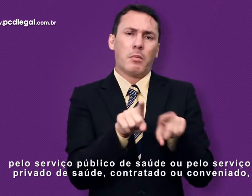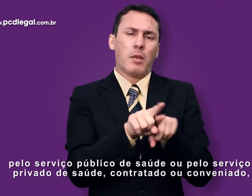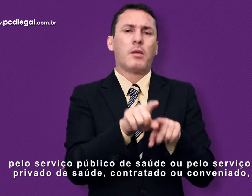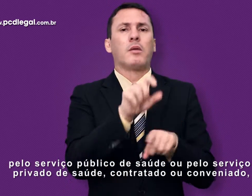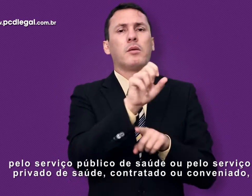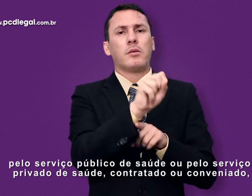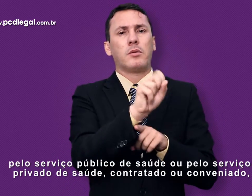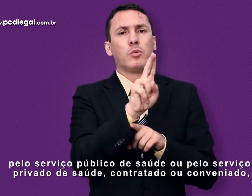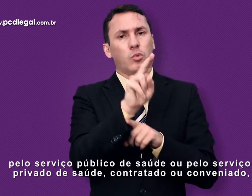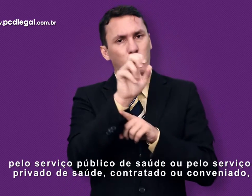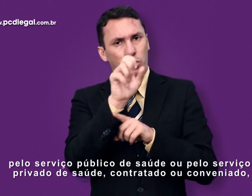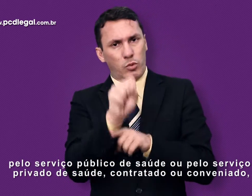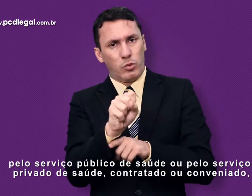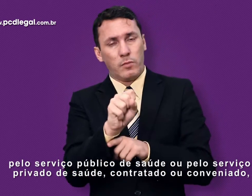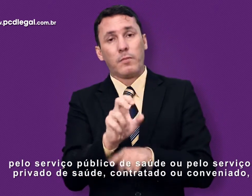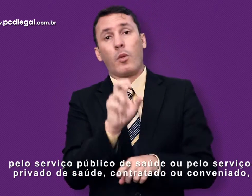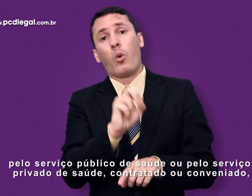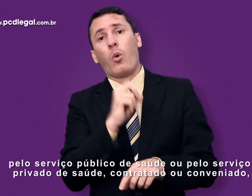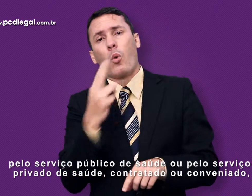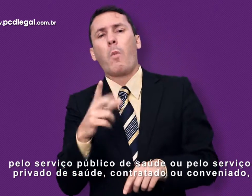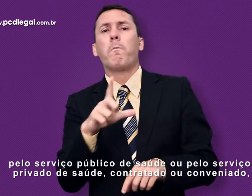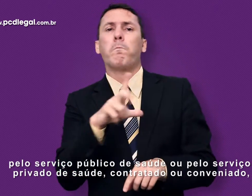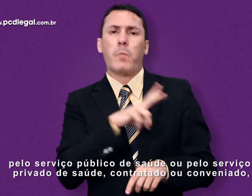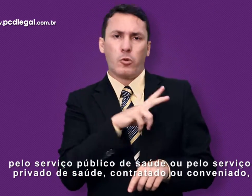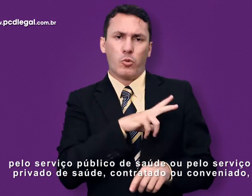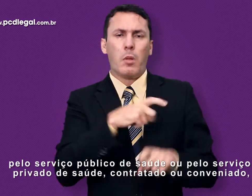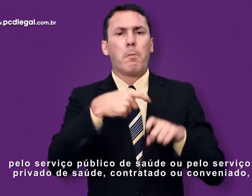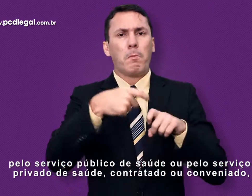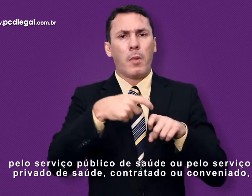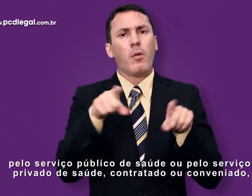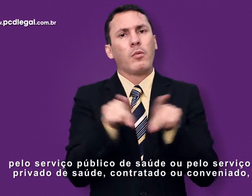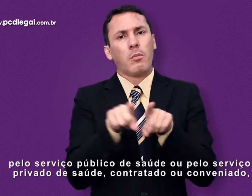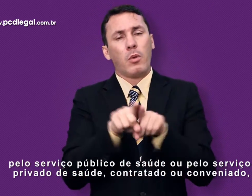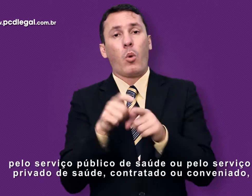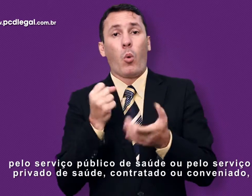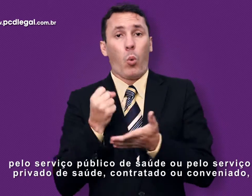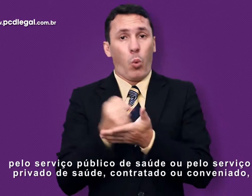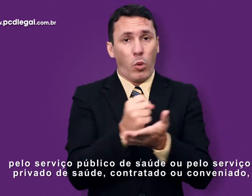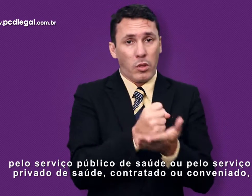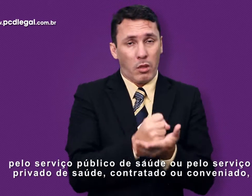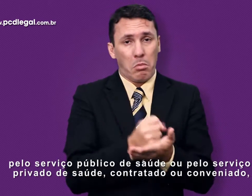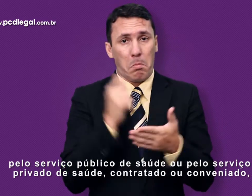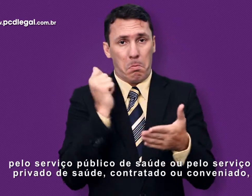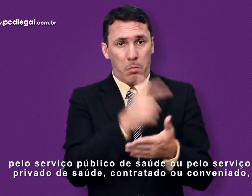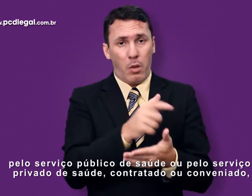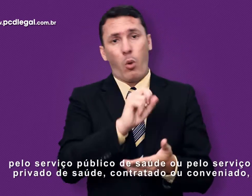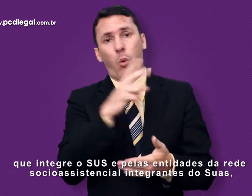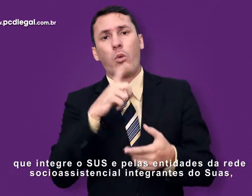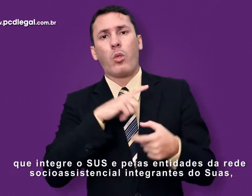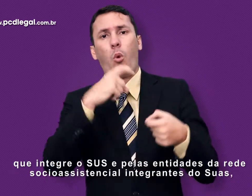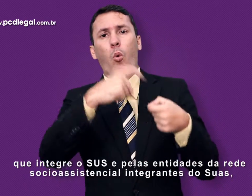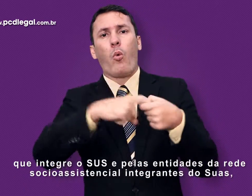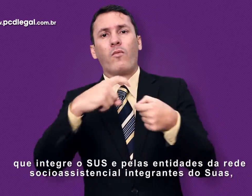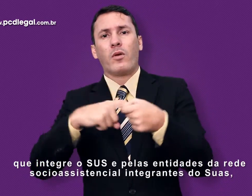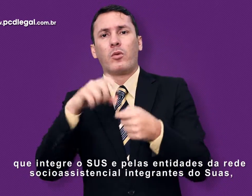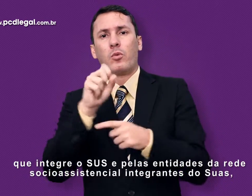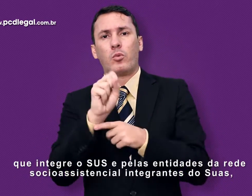Serviço Público de Saúde ou pelo Serviço Privado de Saúde, contratado ou conveniado, que integre os SUS, e